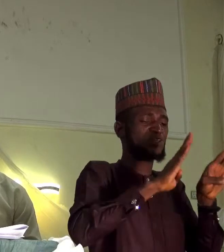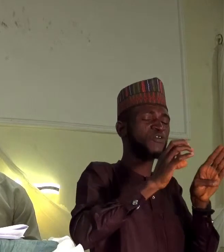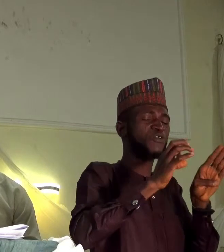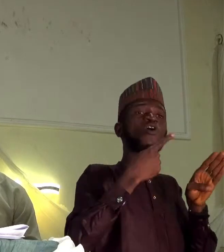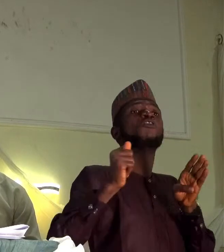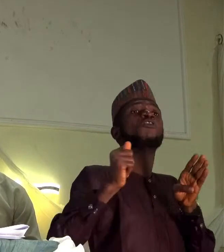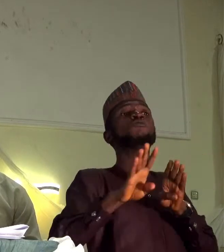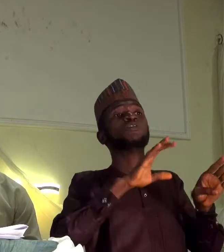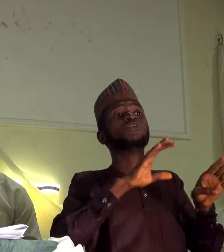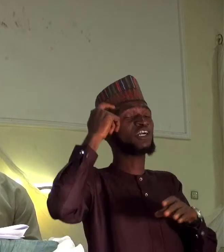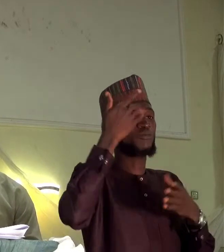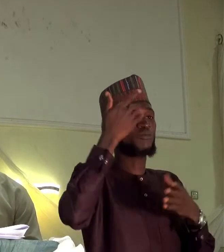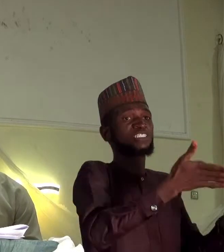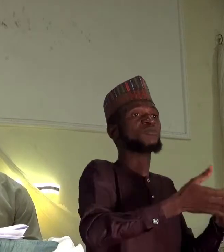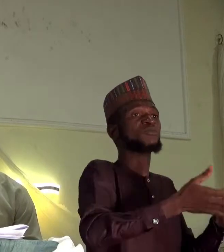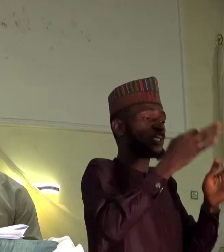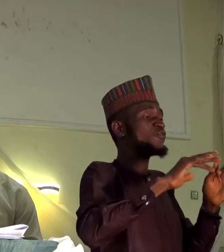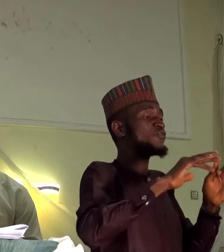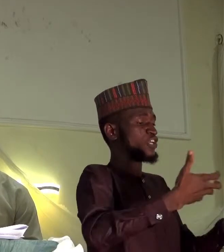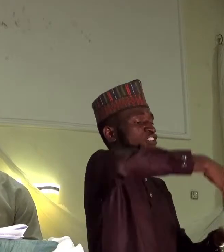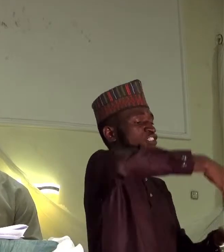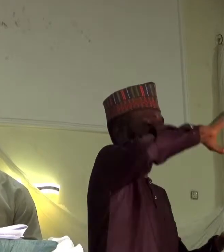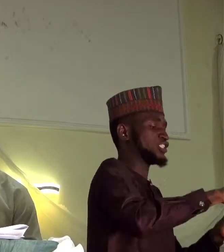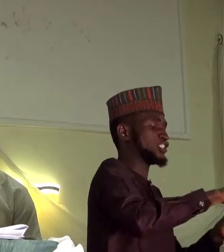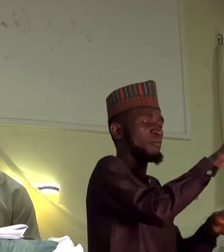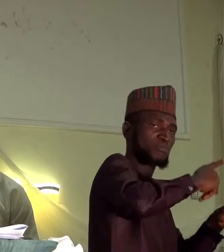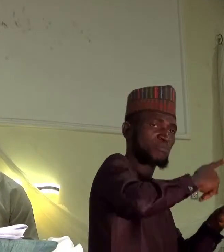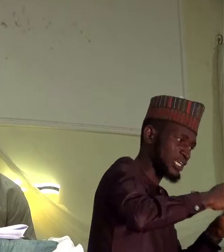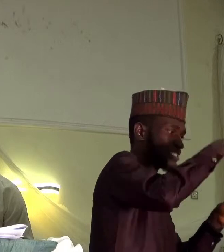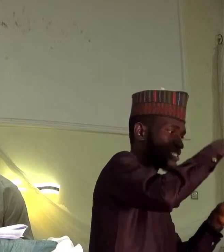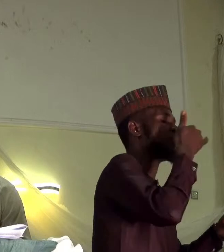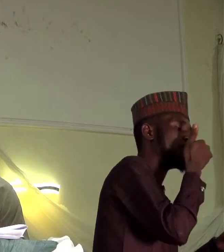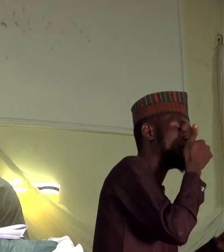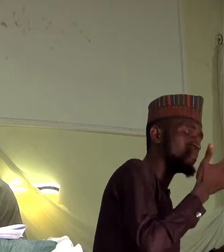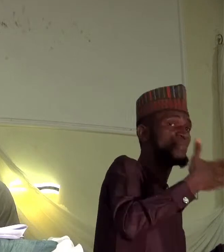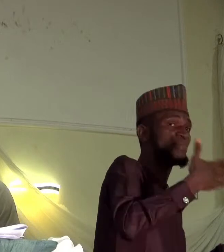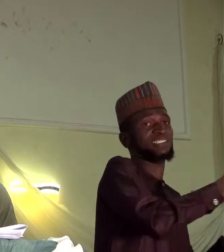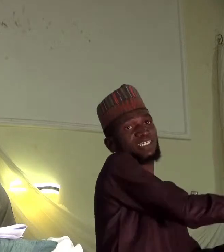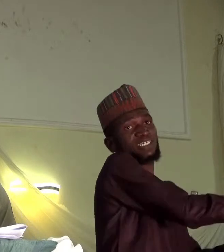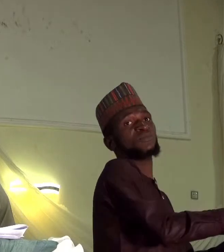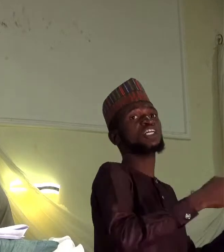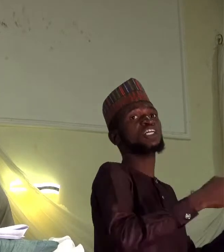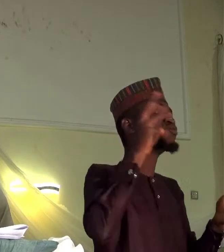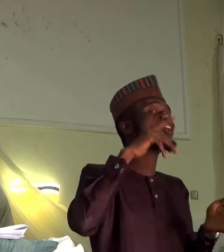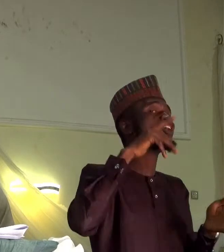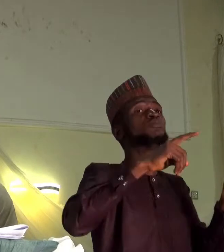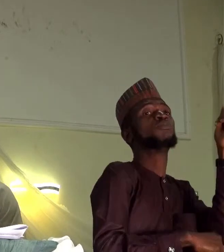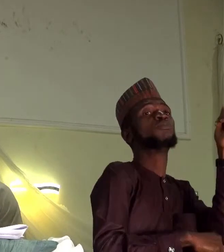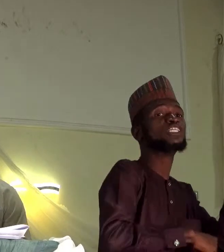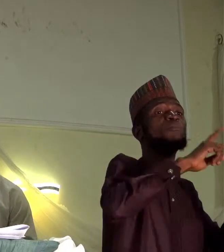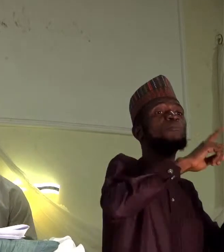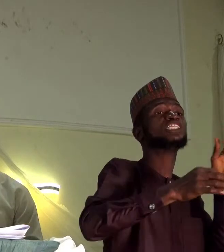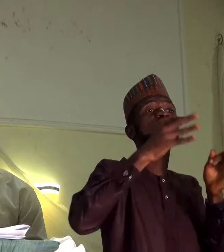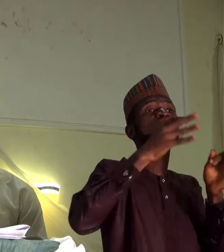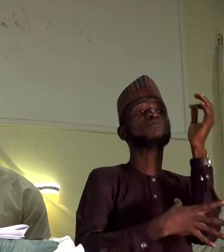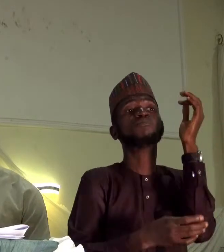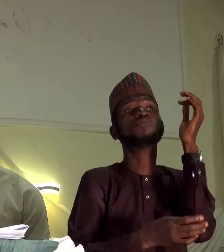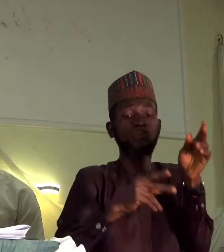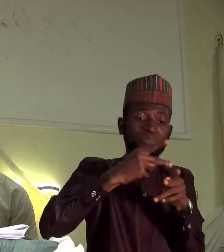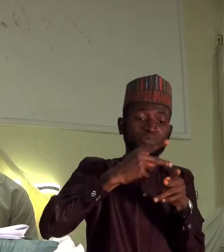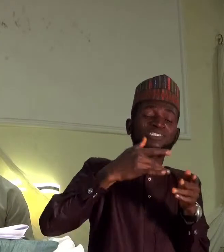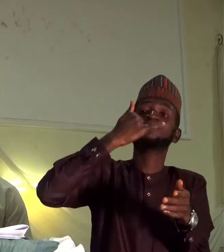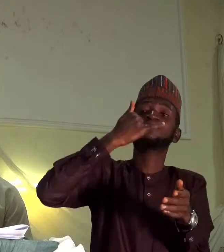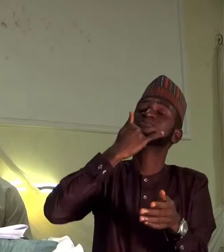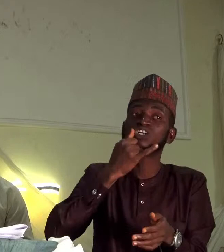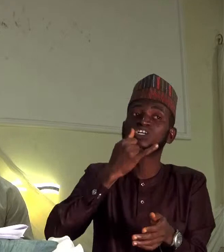jẹ tí mẹ̀kúnnù bá ṣe lè yí lọ́wọ́ o. Torí pòfin wa bí ṣe ń lọ nìyí. So the predictability is not there. Ibi